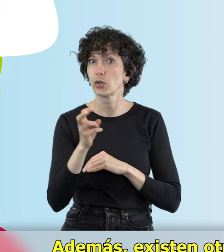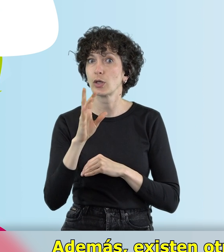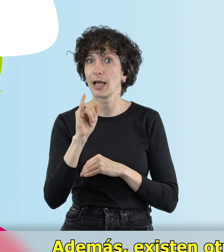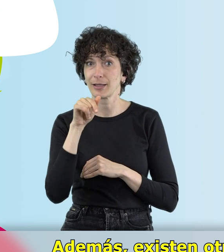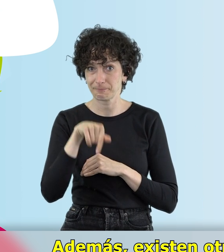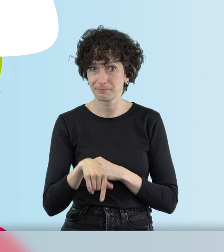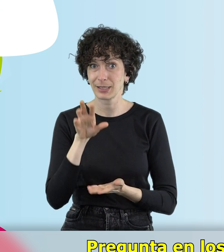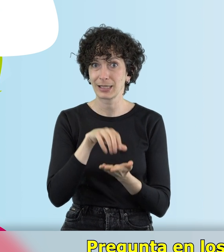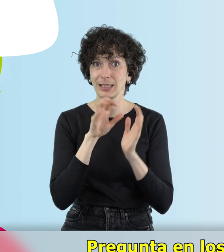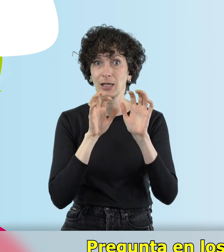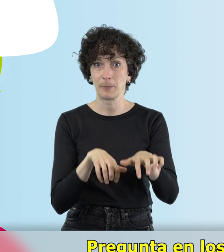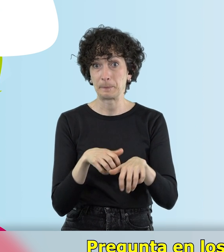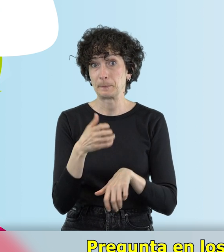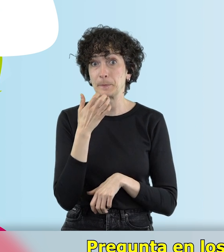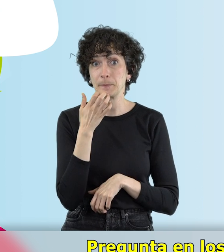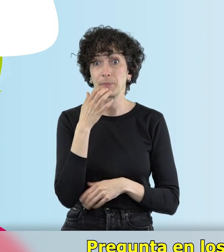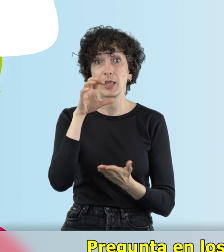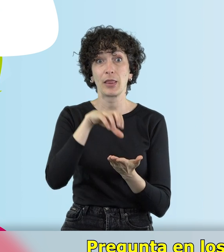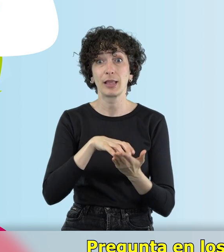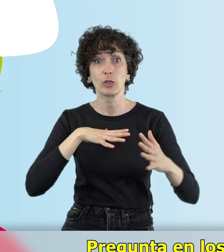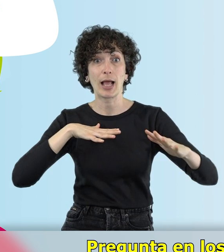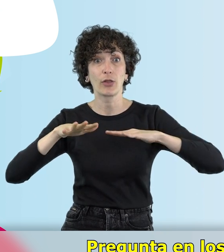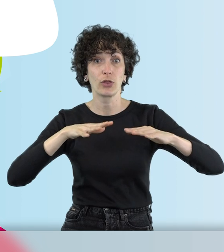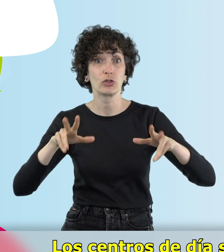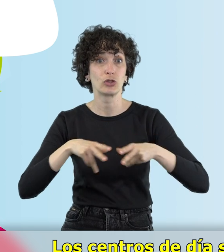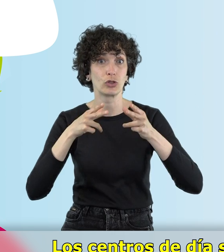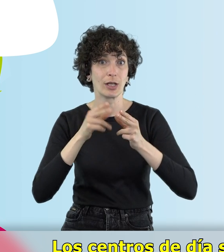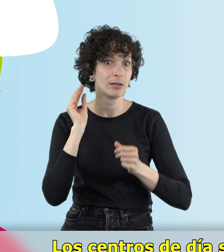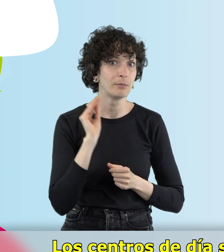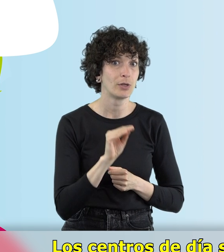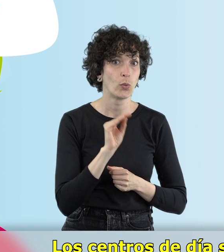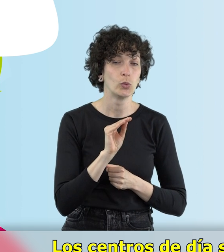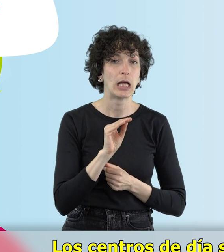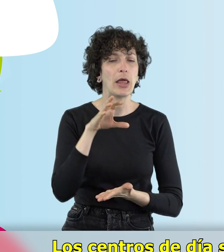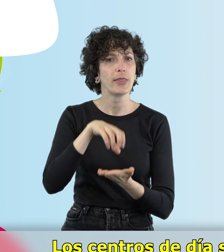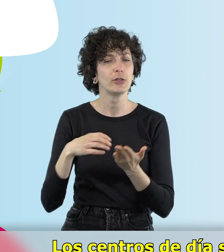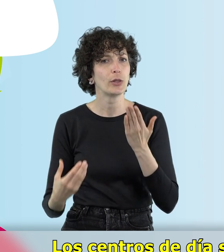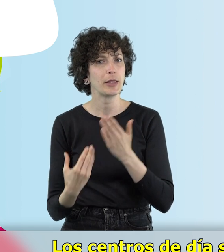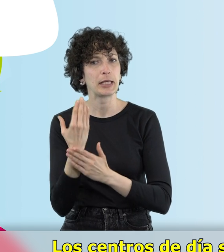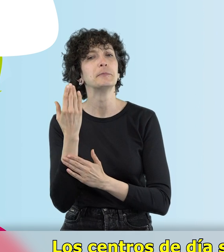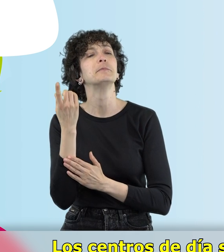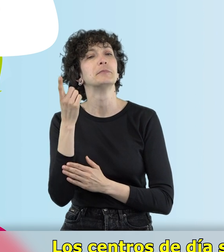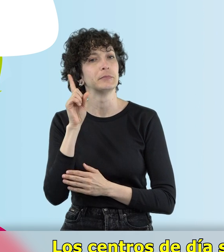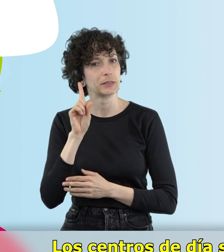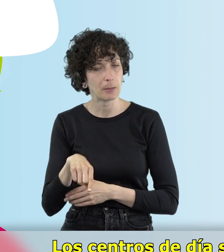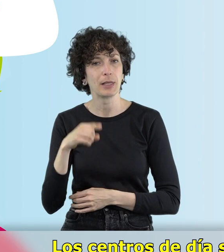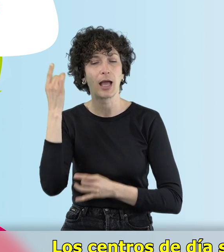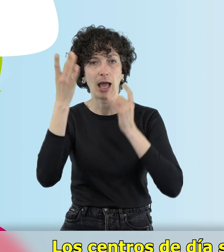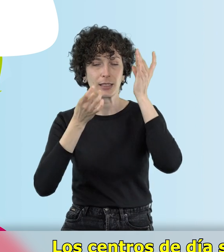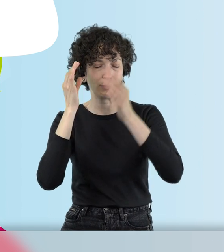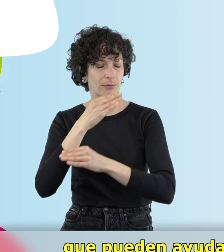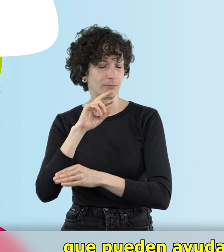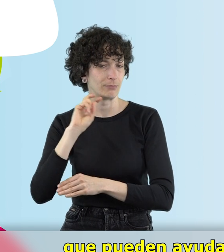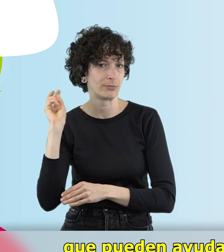recursos en Castilla y León. Pregunta en los centros de acción social. Los centros de día también son espacios que ofrecen